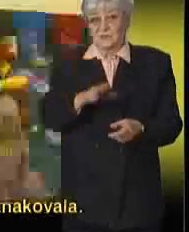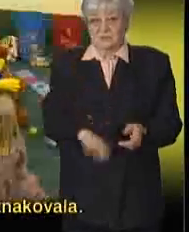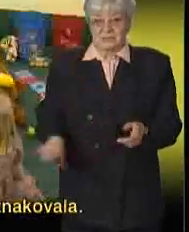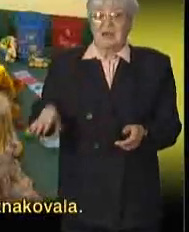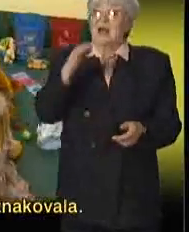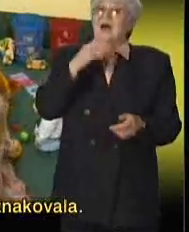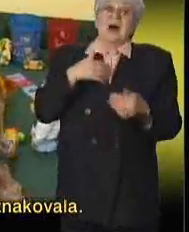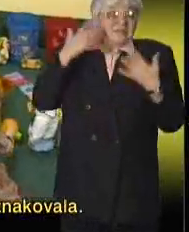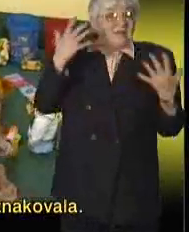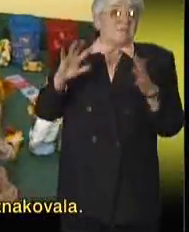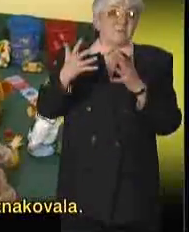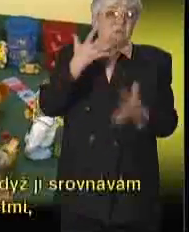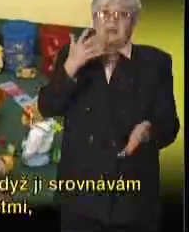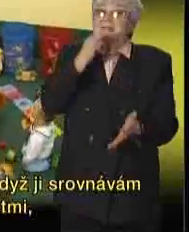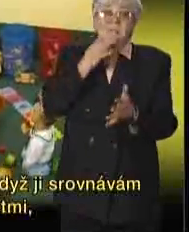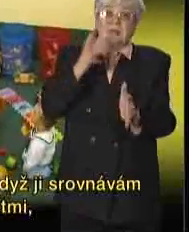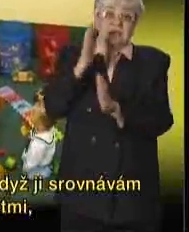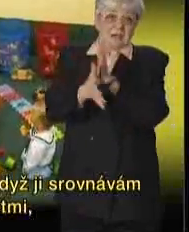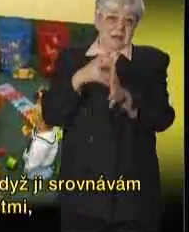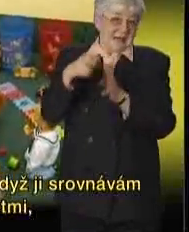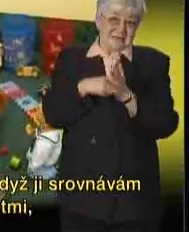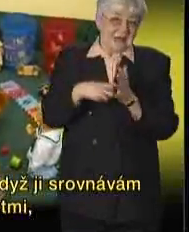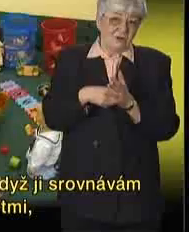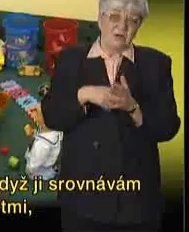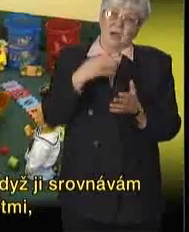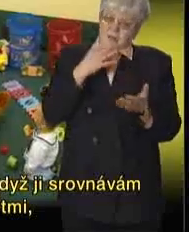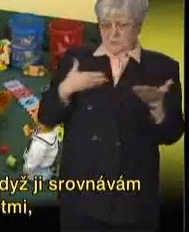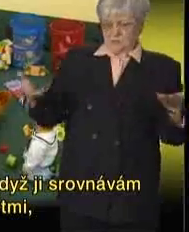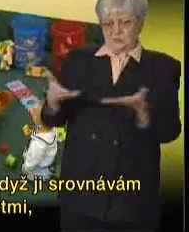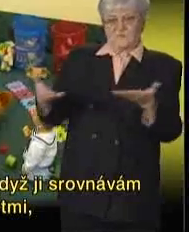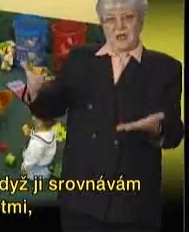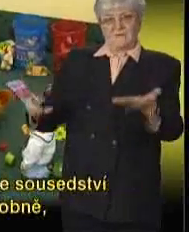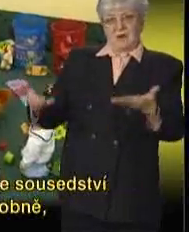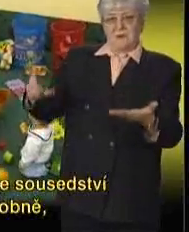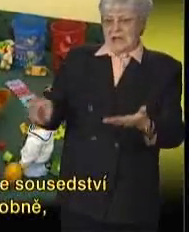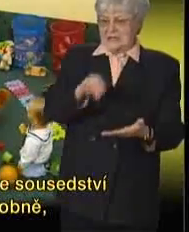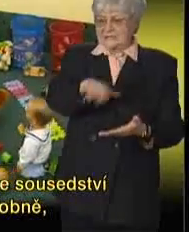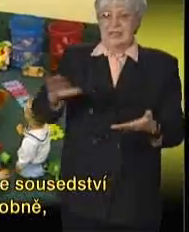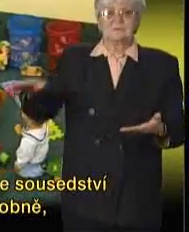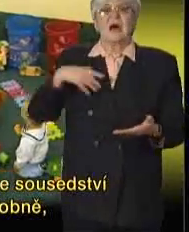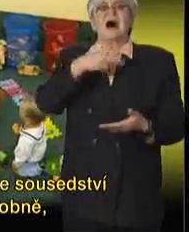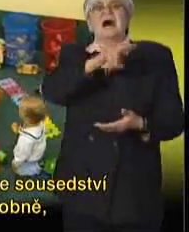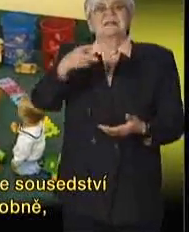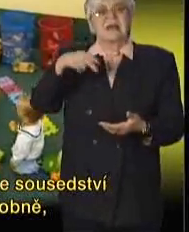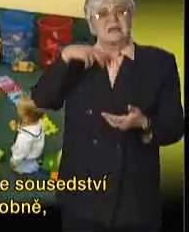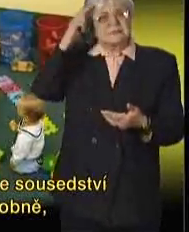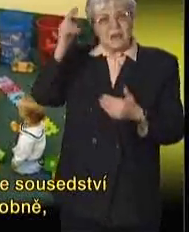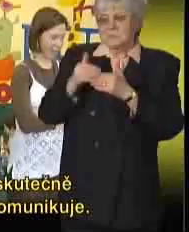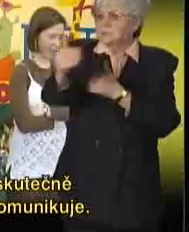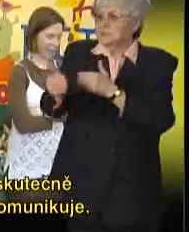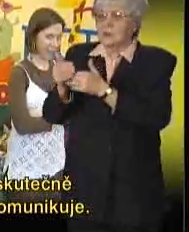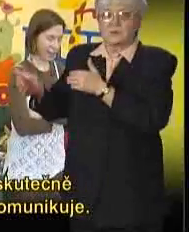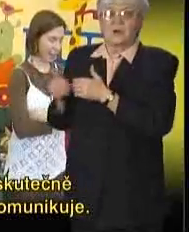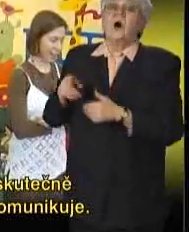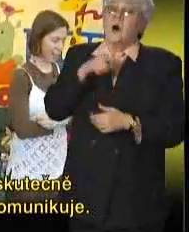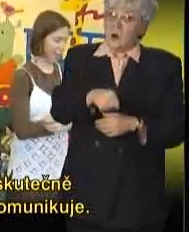kdyby neznakovala, ale v podstatě tak, když ji srovnávám třeba s dětma, který znám ze sousedství a podobně, tak